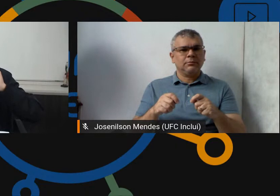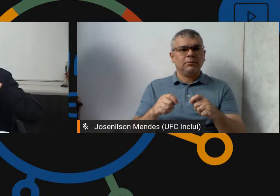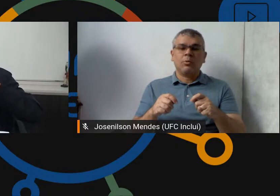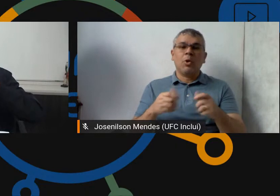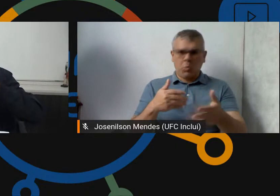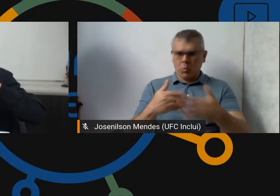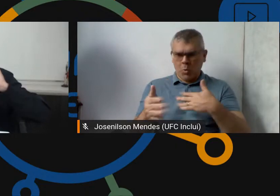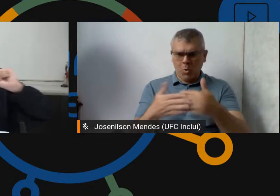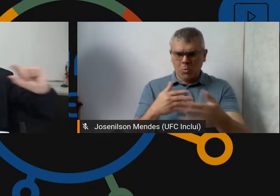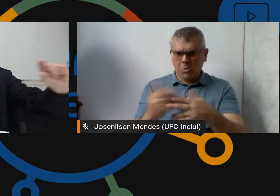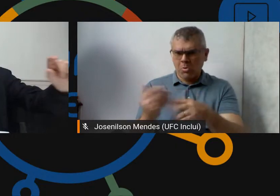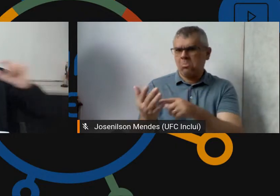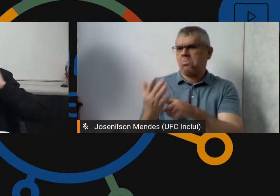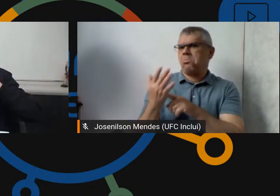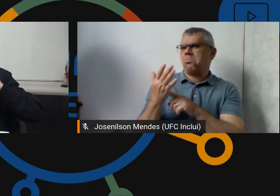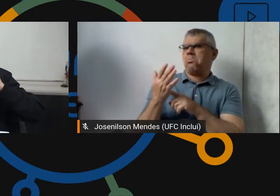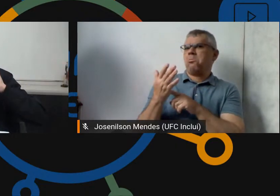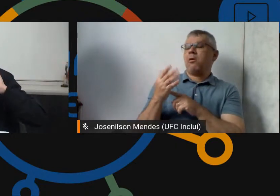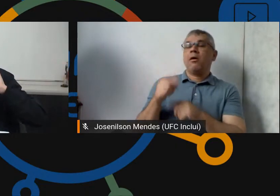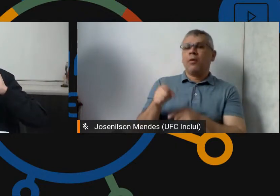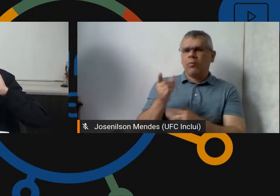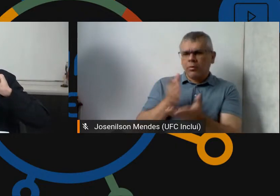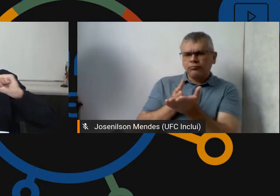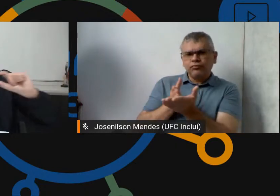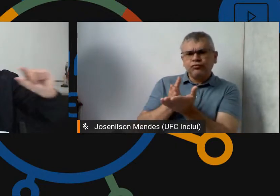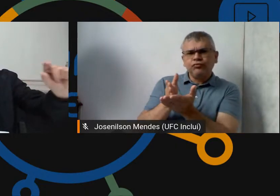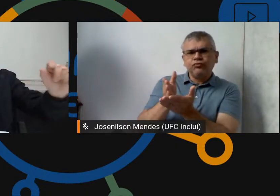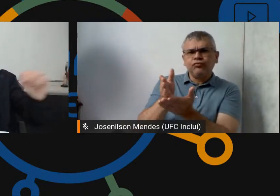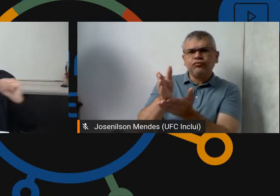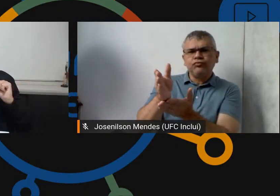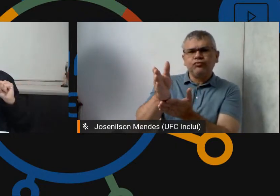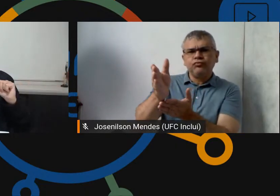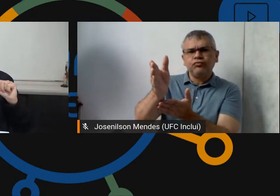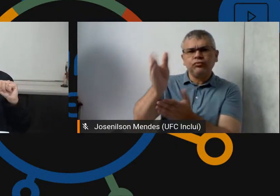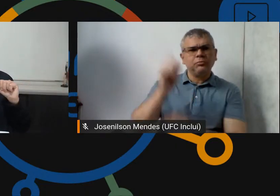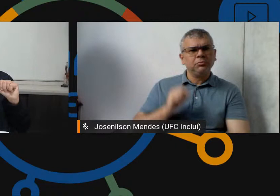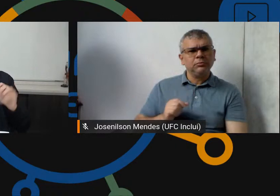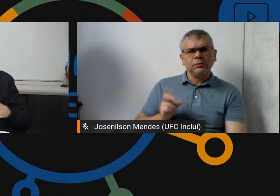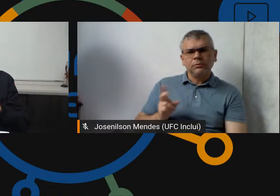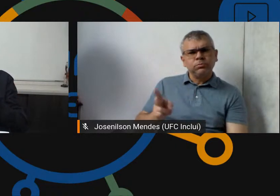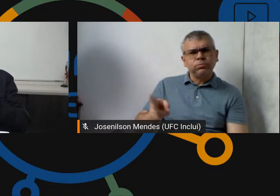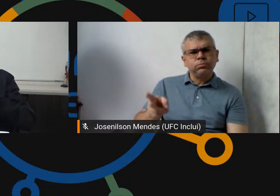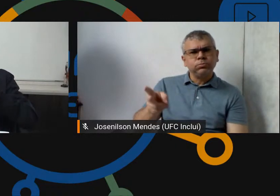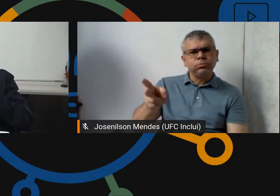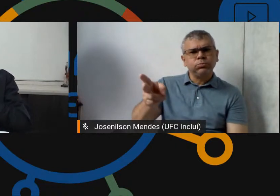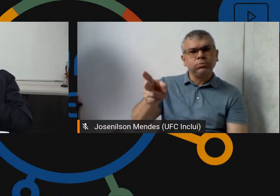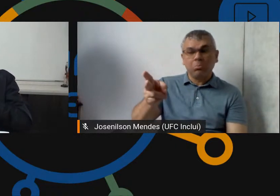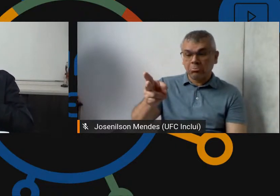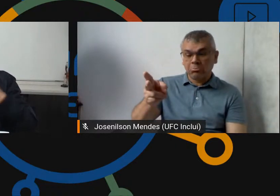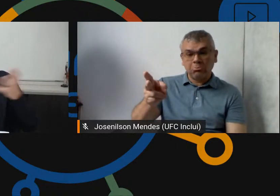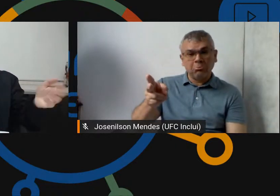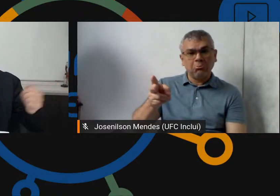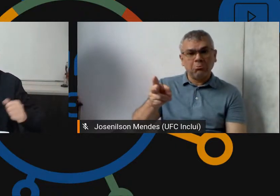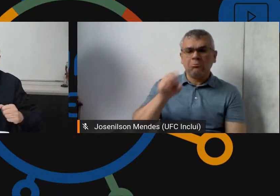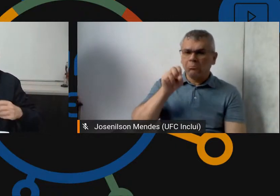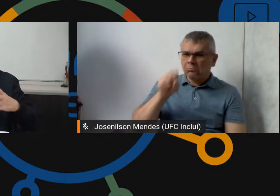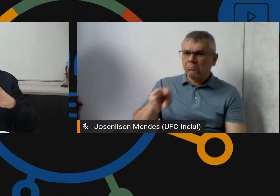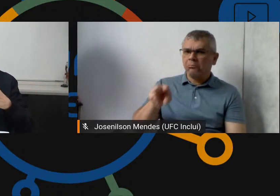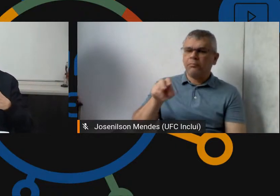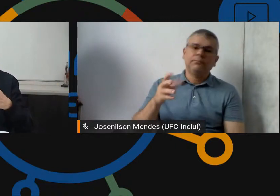se torna estável. A gente pode chamar até de perene, tá? Ou você deixa essa evidência no